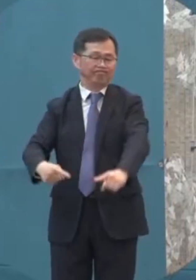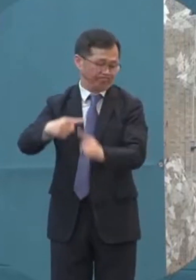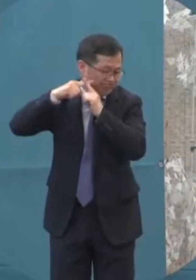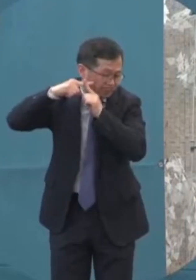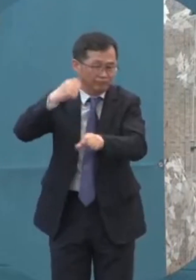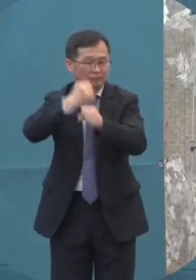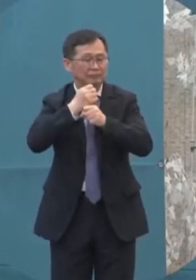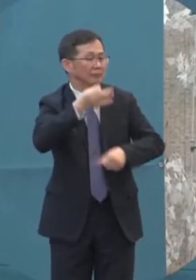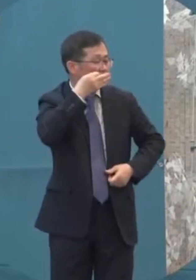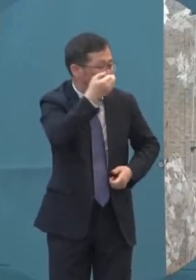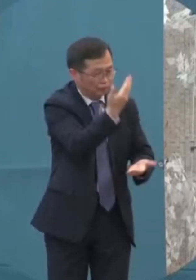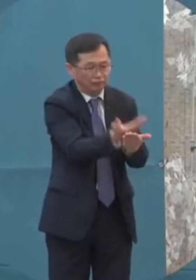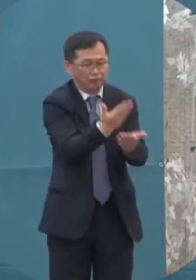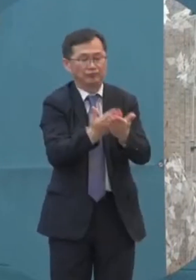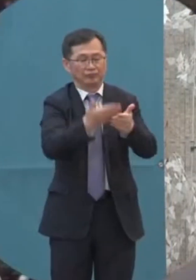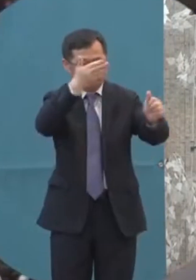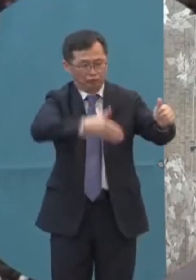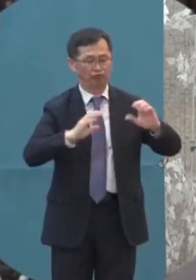수는 없습니까?